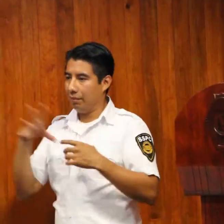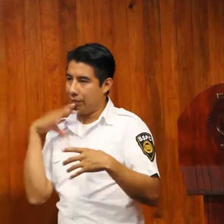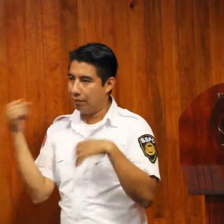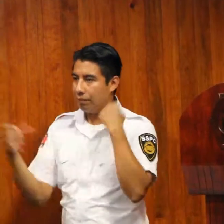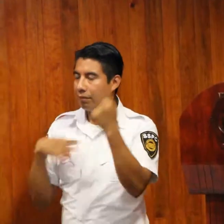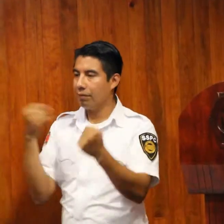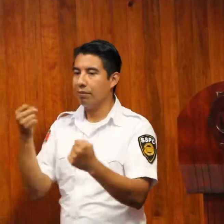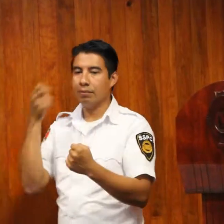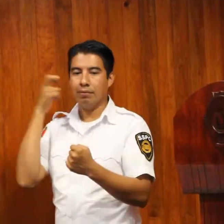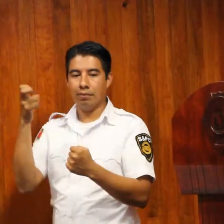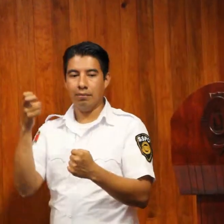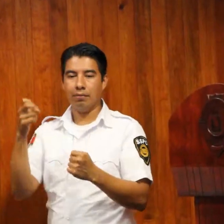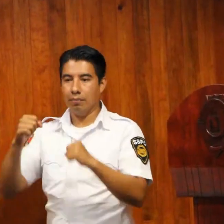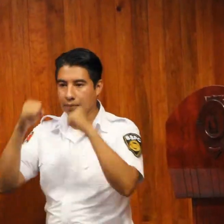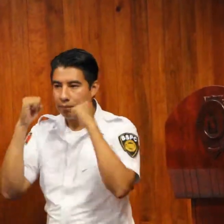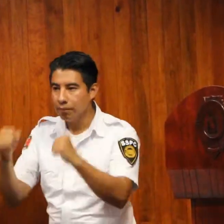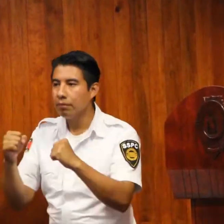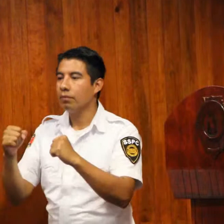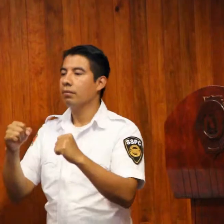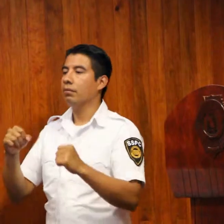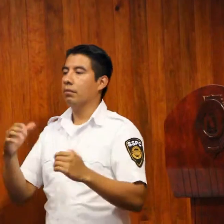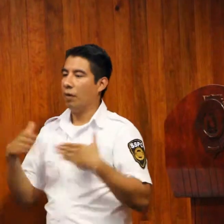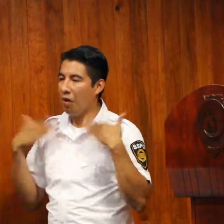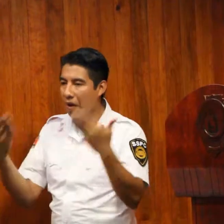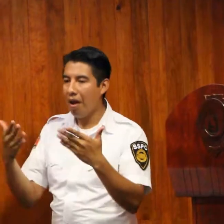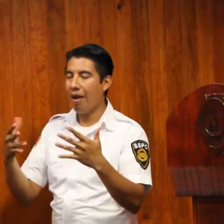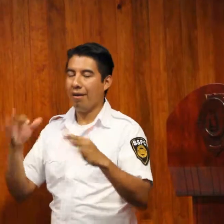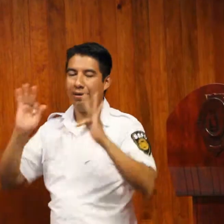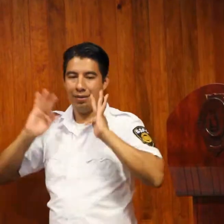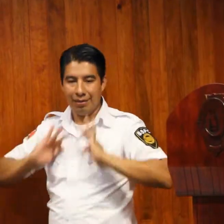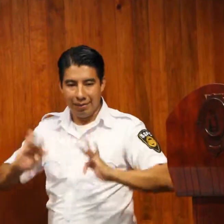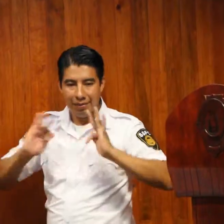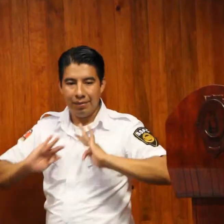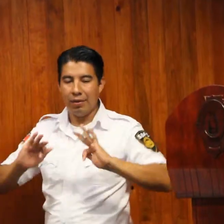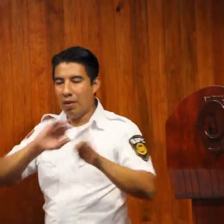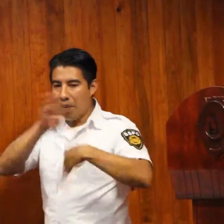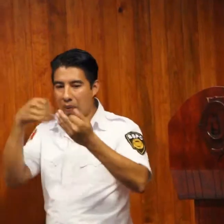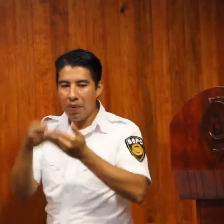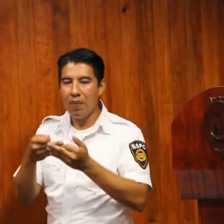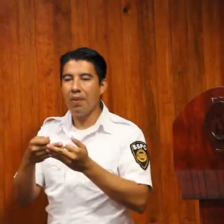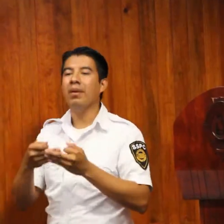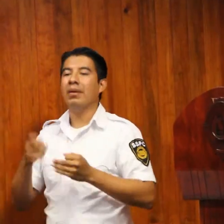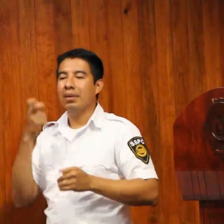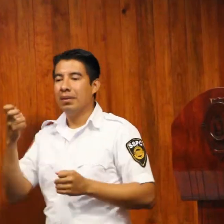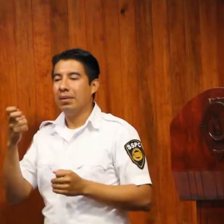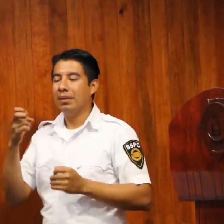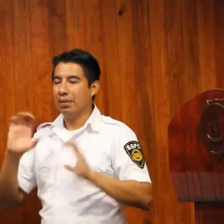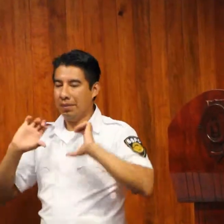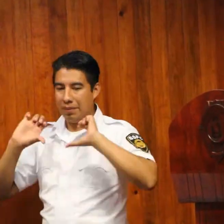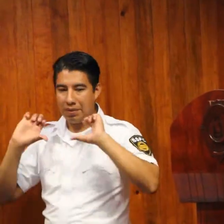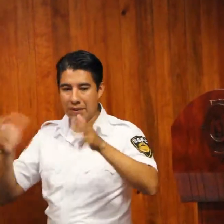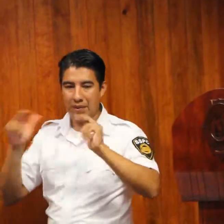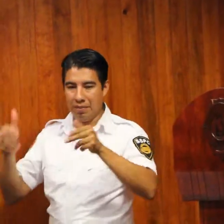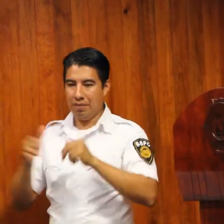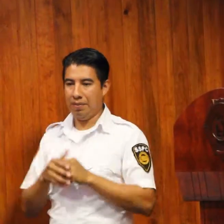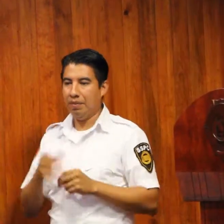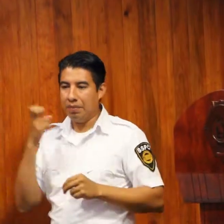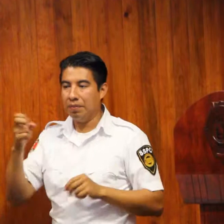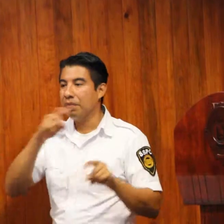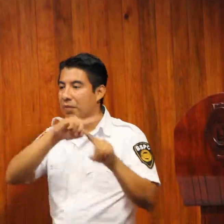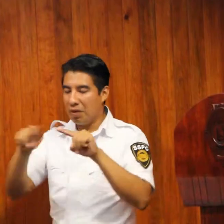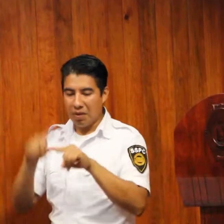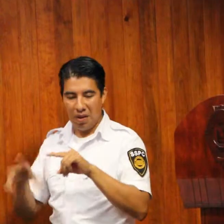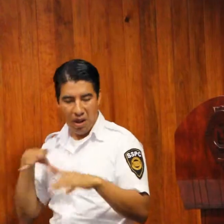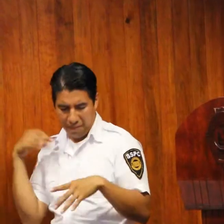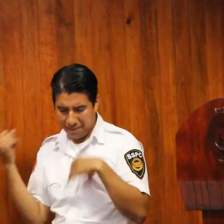mejor seguridad, por fomentar confianza y tranquilidad en las y los chiapanecos. Seguiremos impulsando acciones